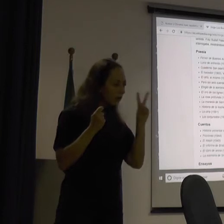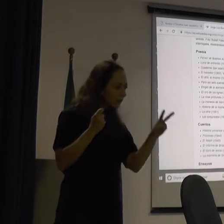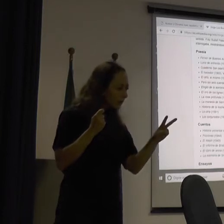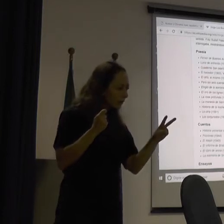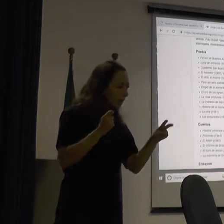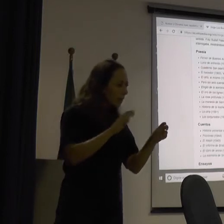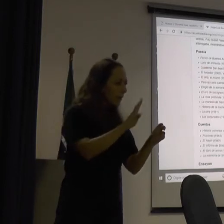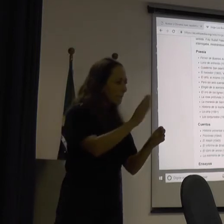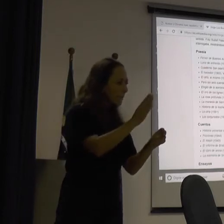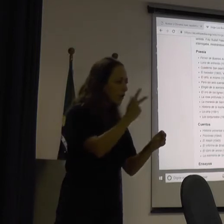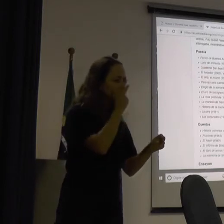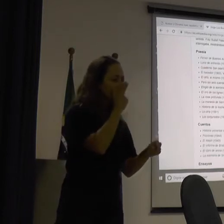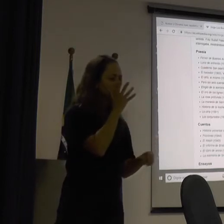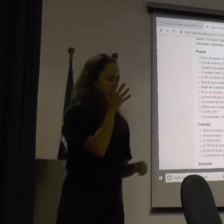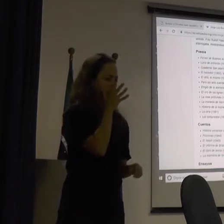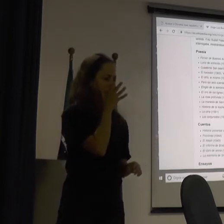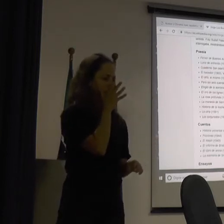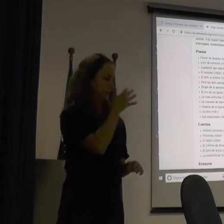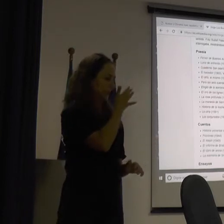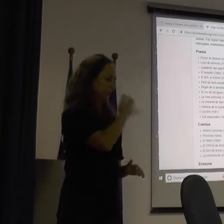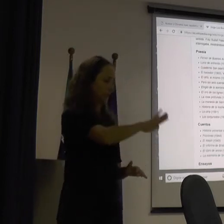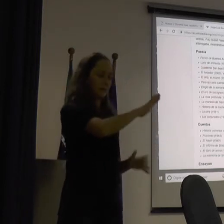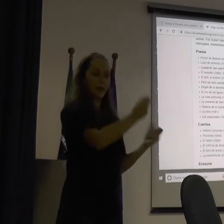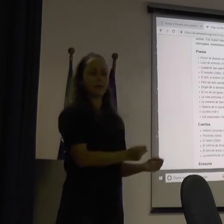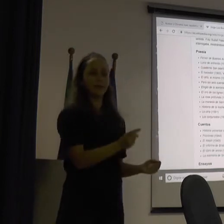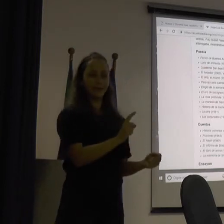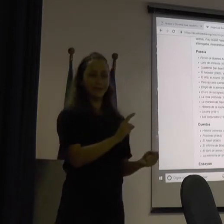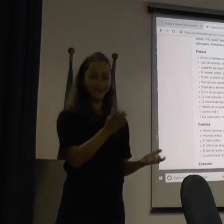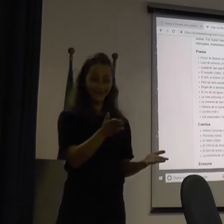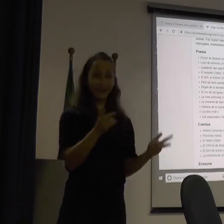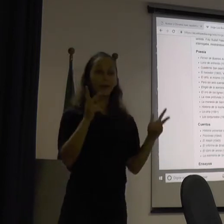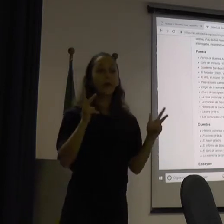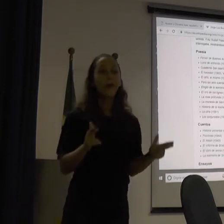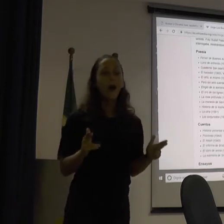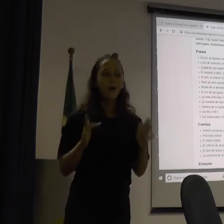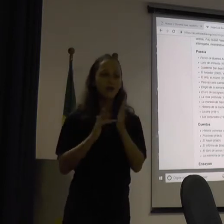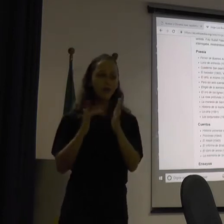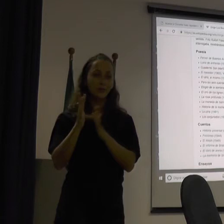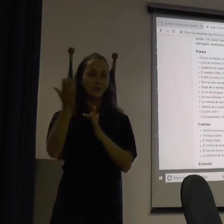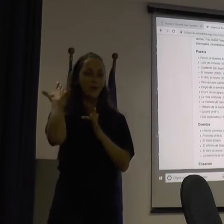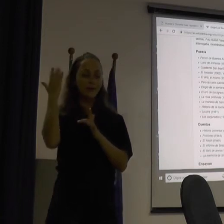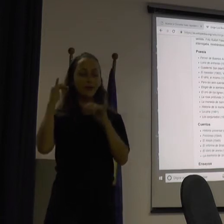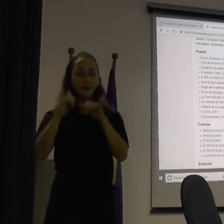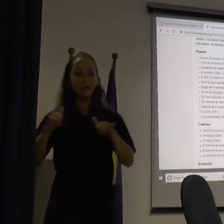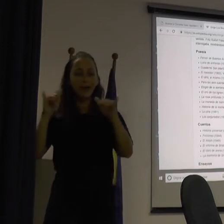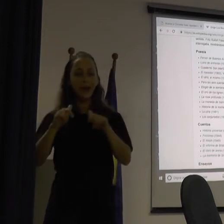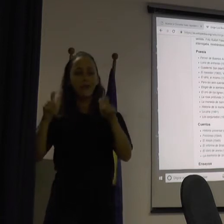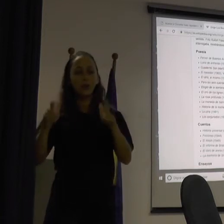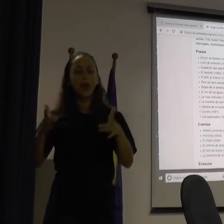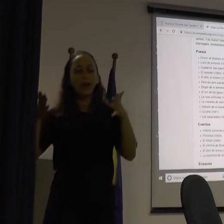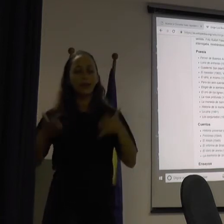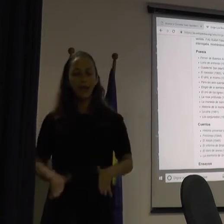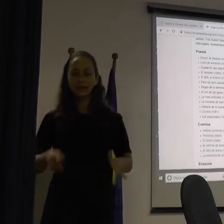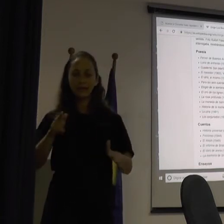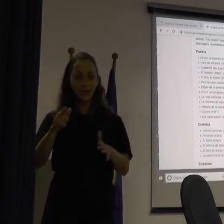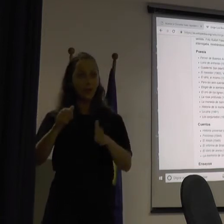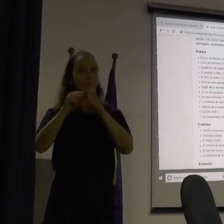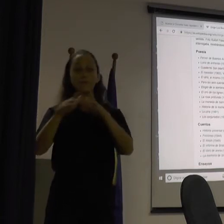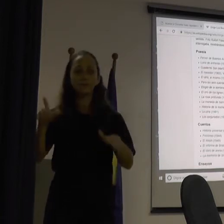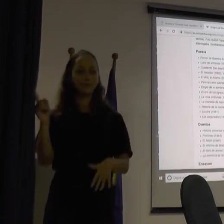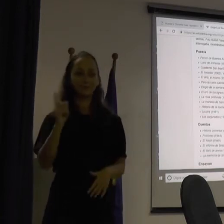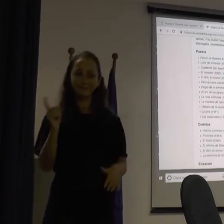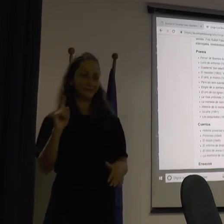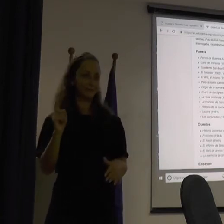E não é por acaso, né? Cristo não fez sucesso na Galileia, Buda não fez sucesso na Índia, né? A lista é longuíssima, só o Maomé que